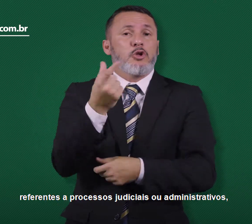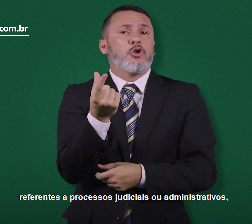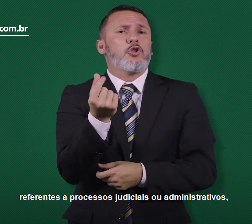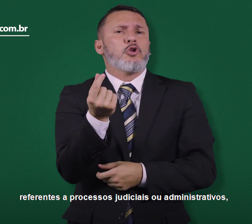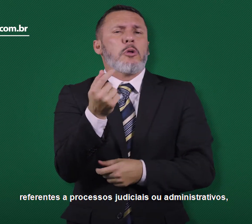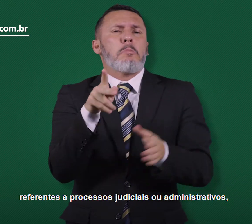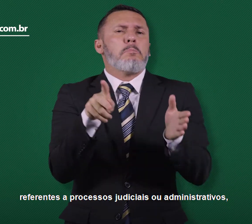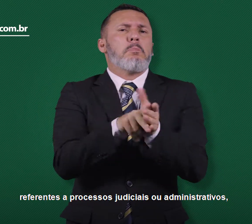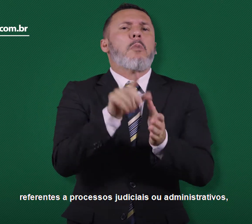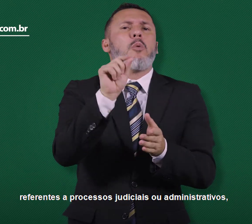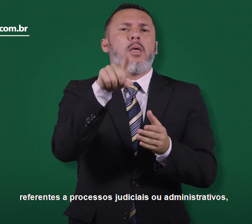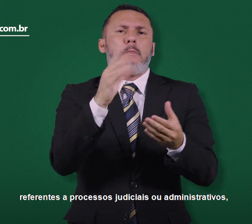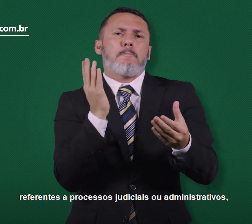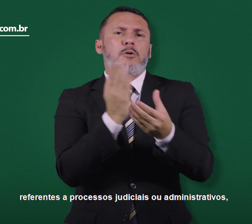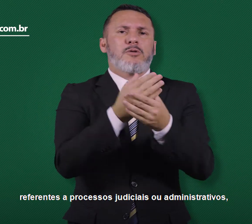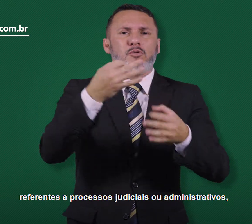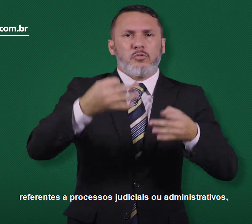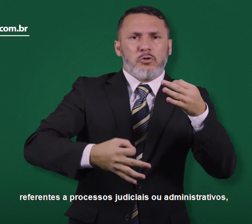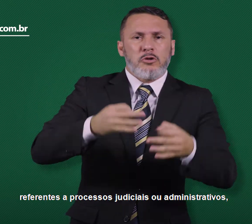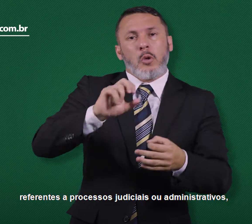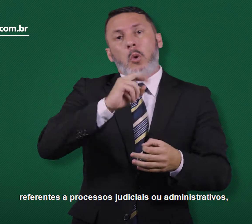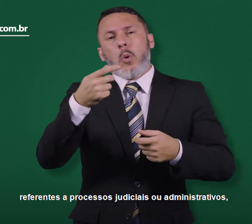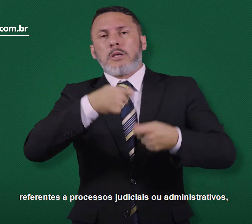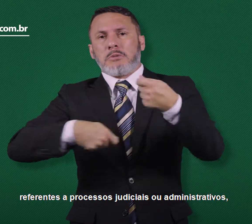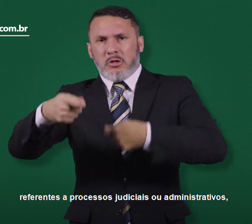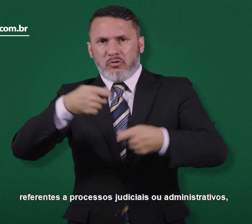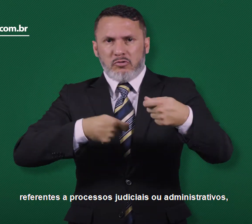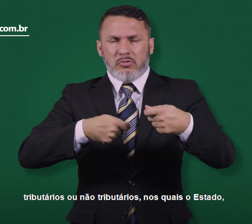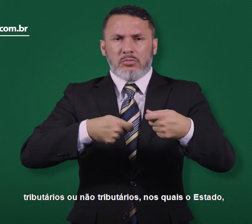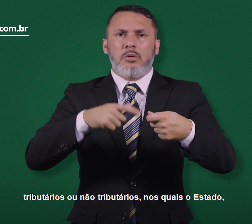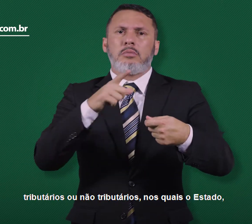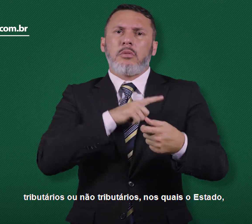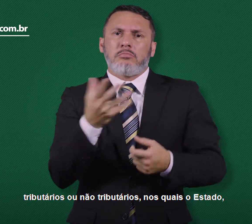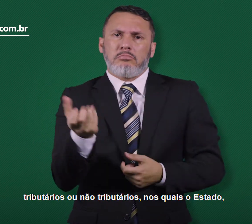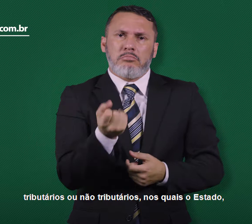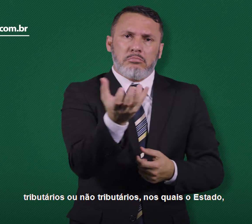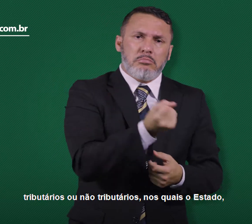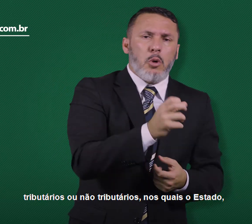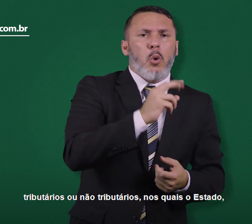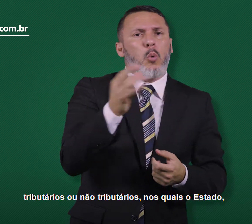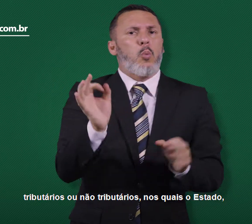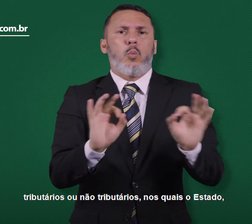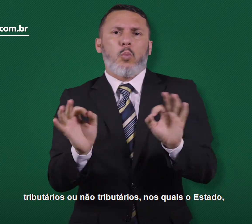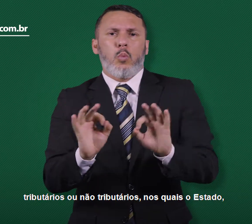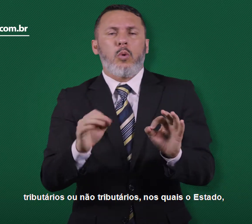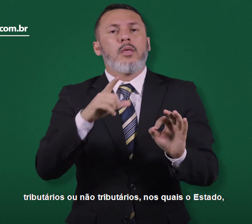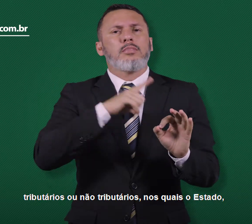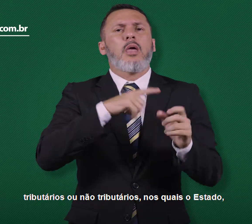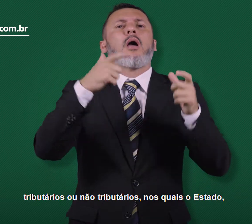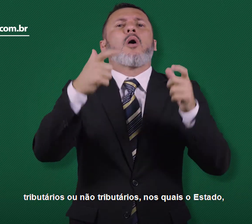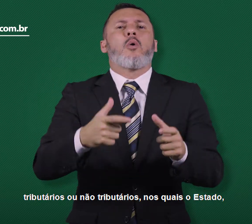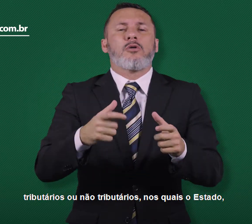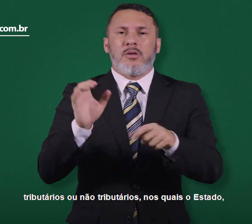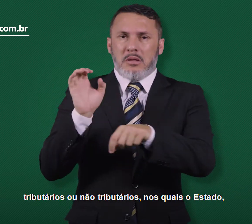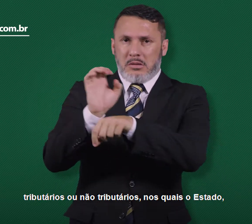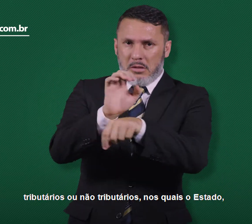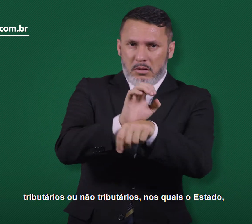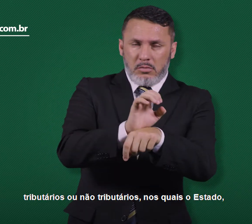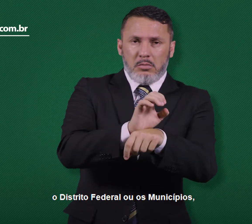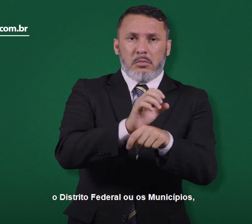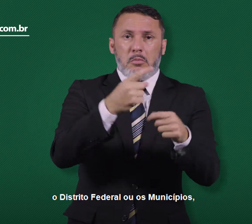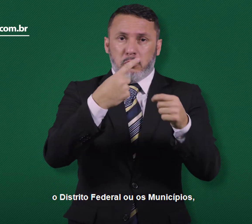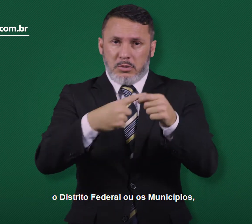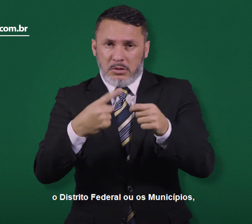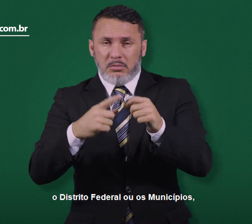dinheiro referentes a processos judiciais ou administrativos, tributários ou não tributários, nos quais o